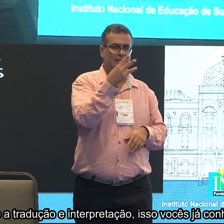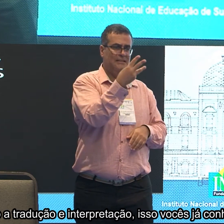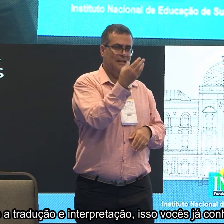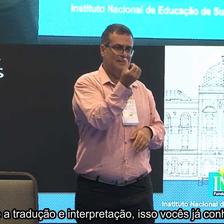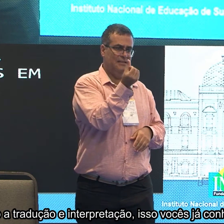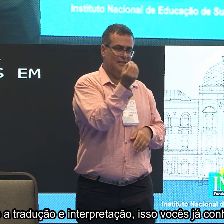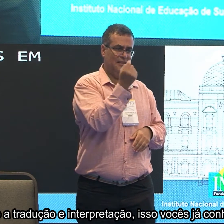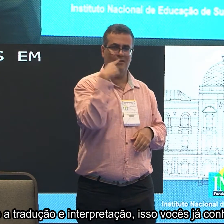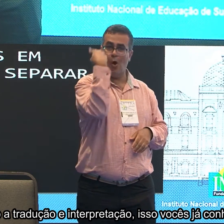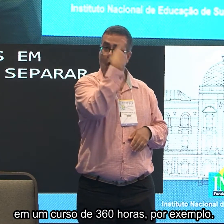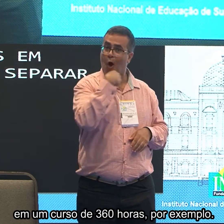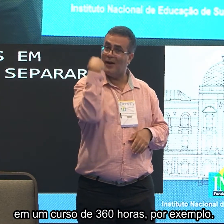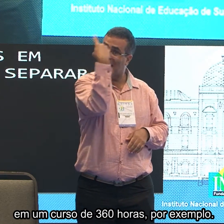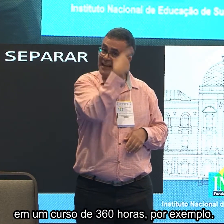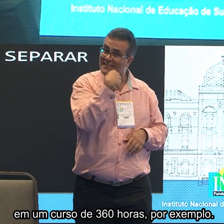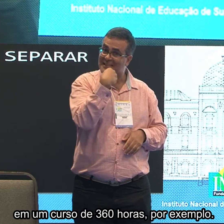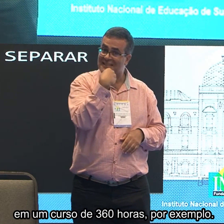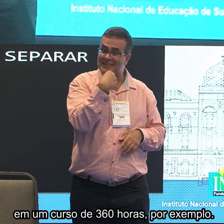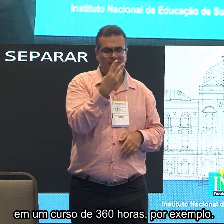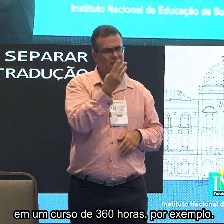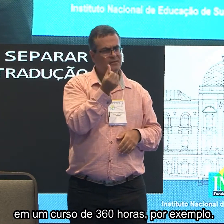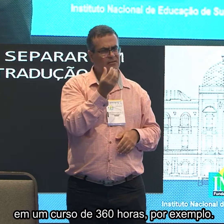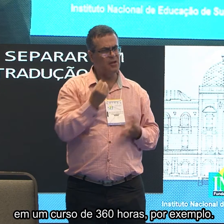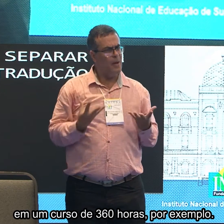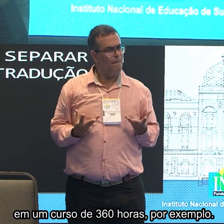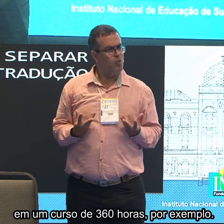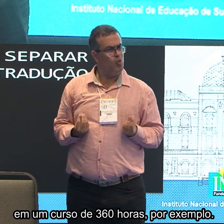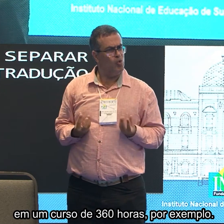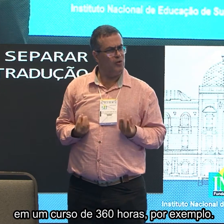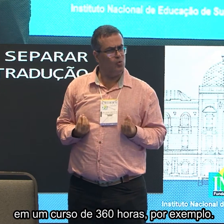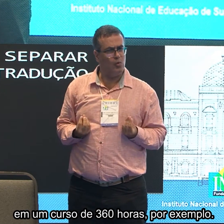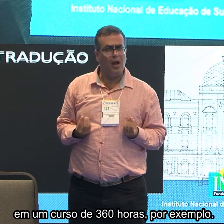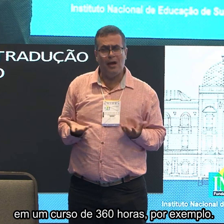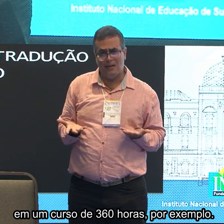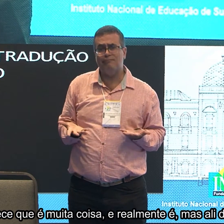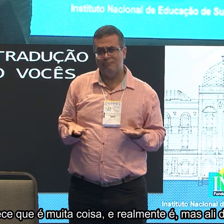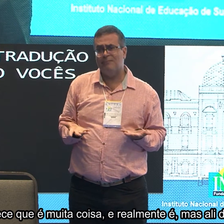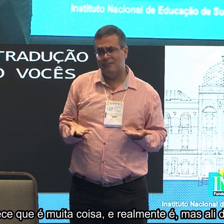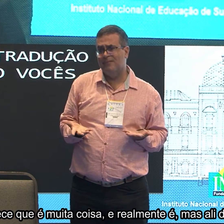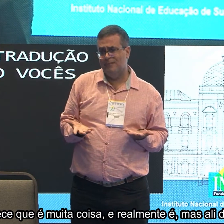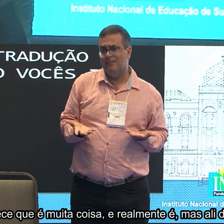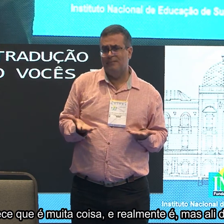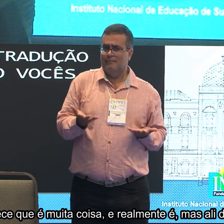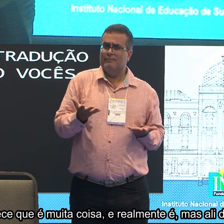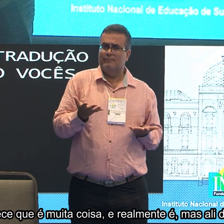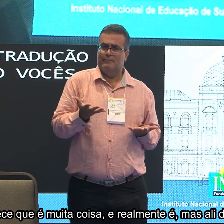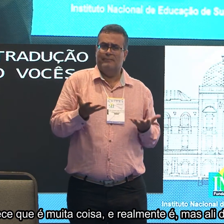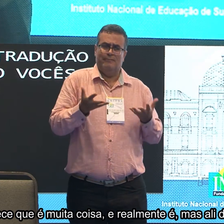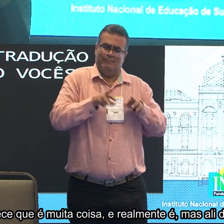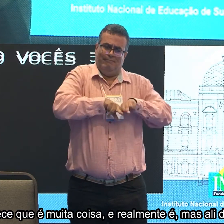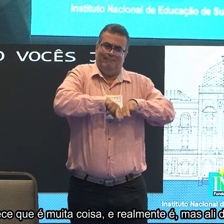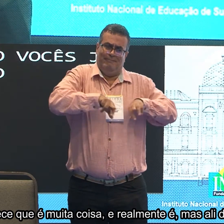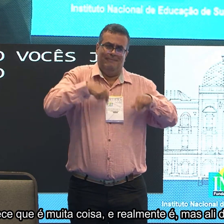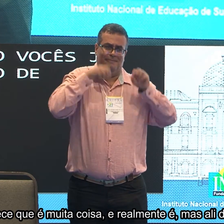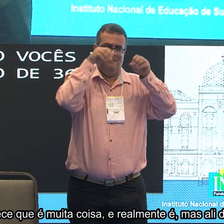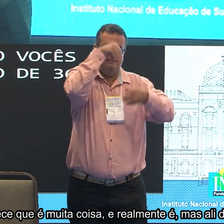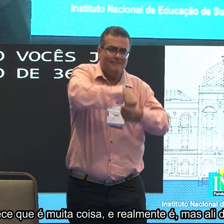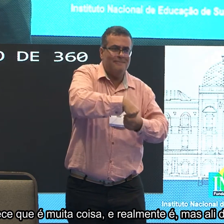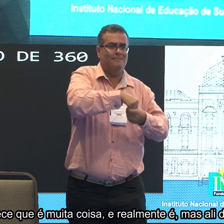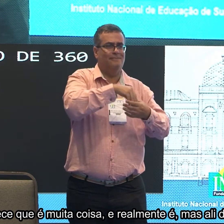já conhecem. Num curso de 360 horas, por exemplo, parece que é muita coisa, e realmente é. Mas